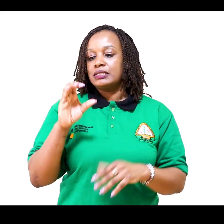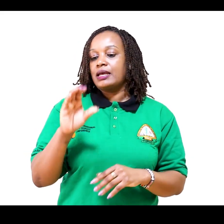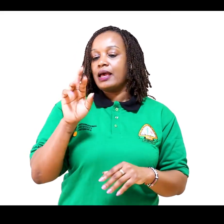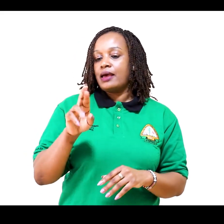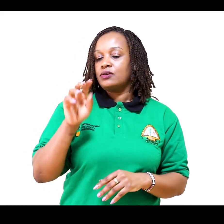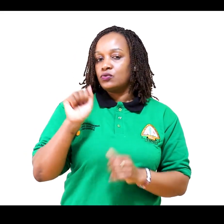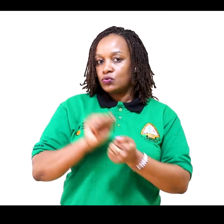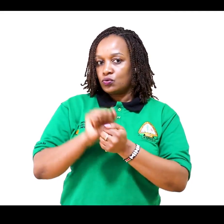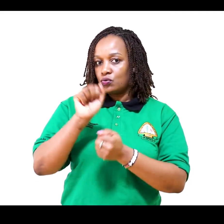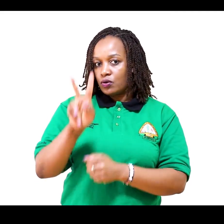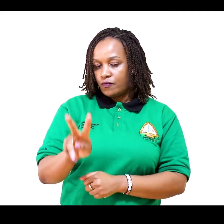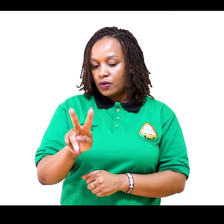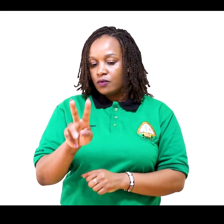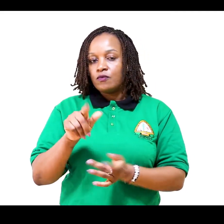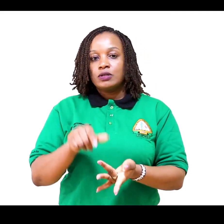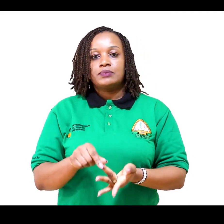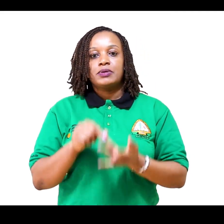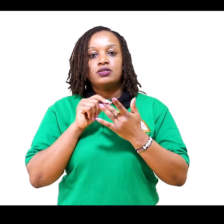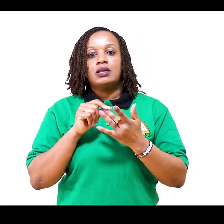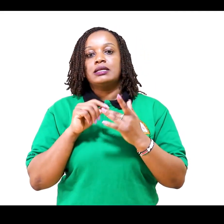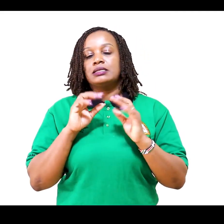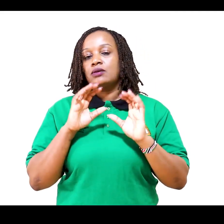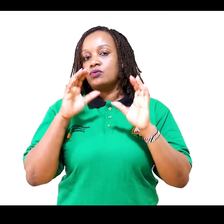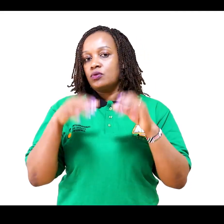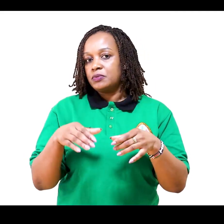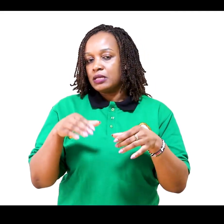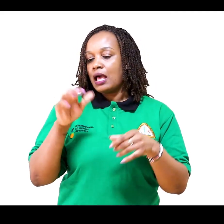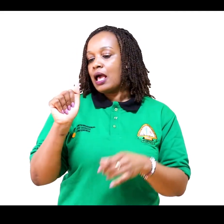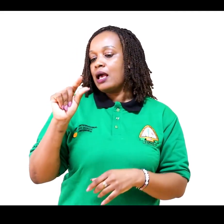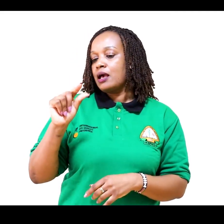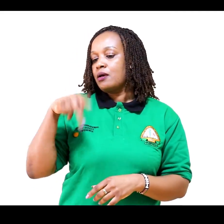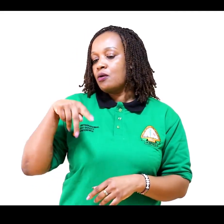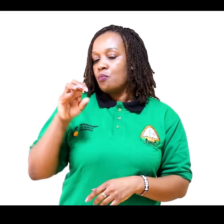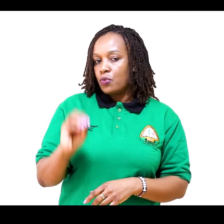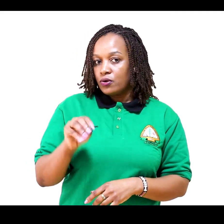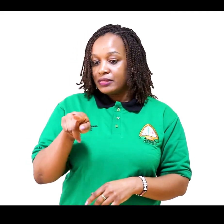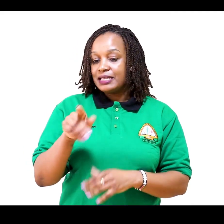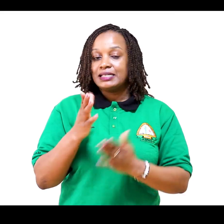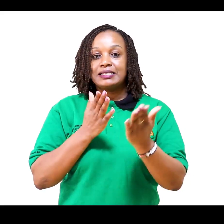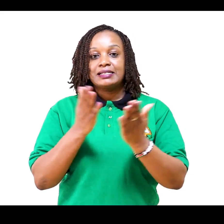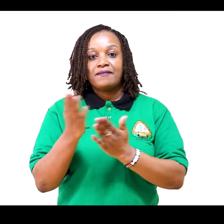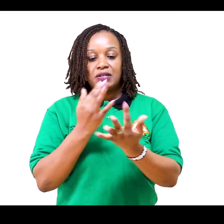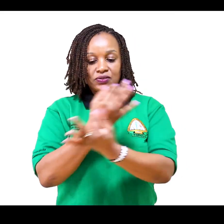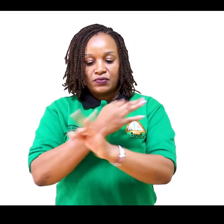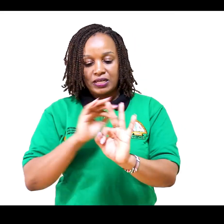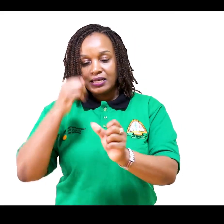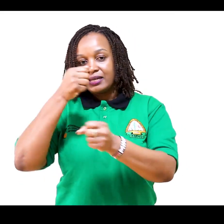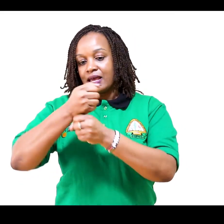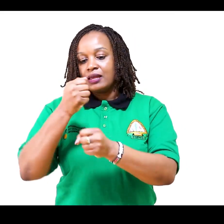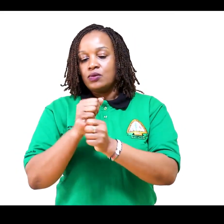CR12 na cheti cha AGPO kwa kikundi maalum. Huduma hii haina malipo na inafanywa ndani ya